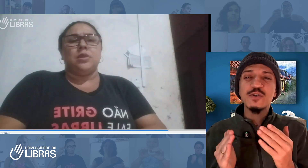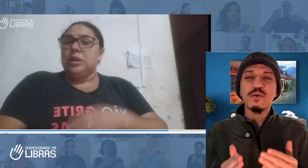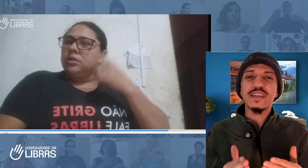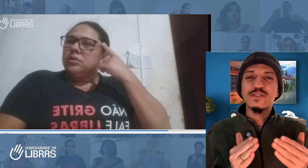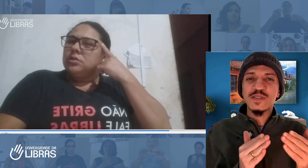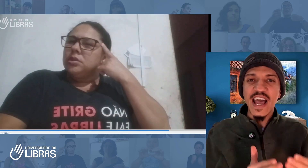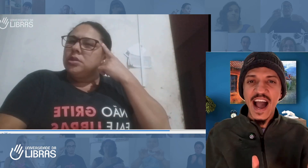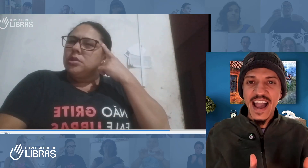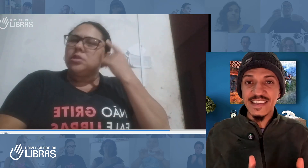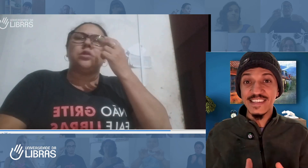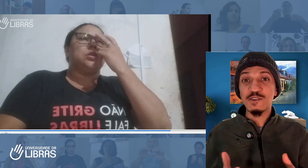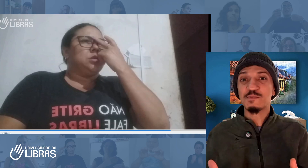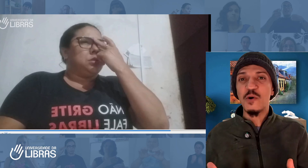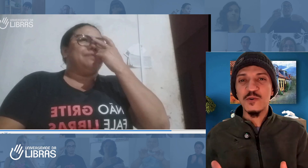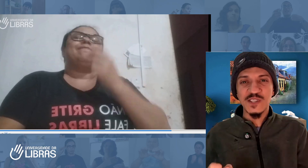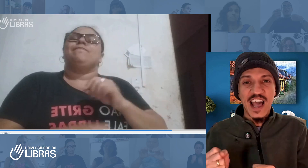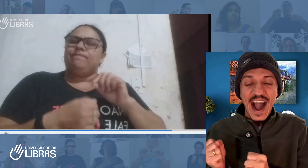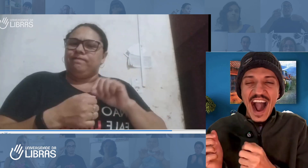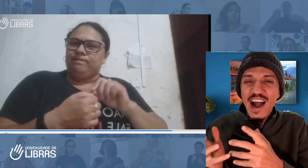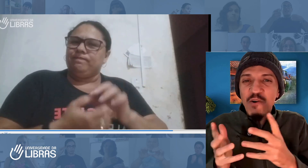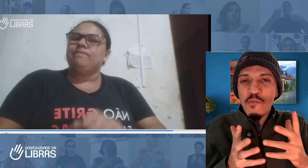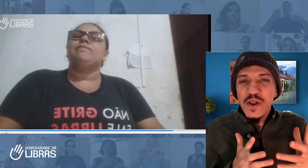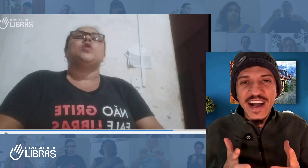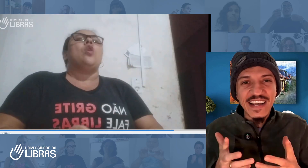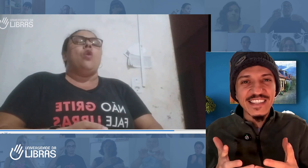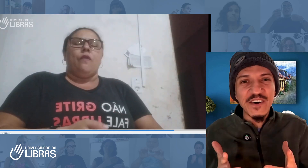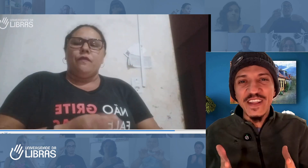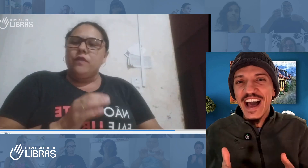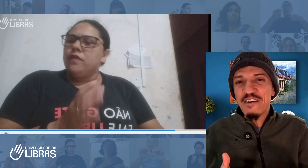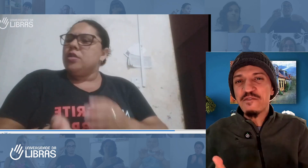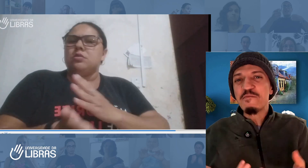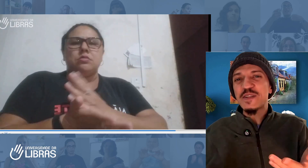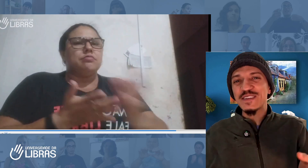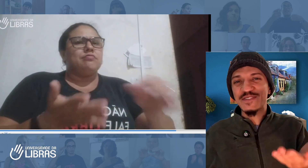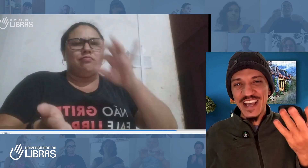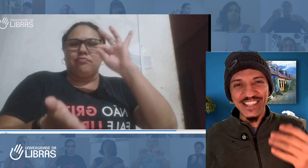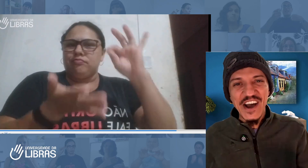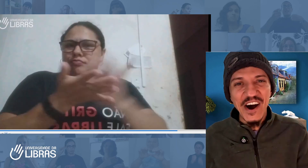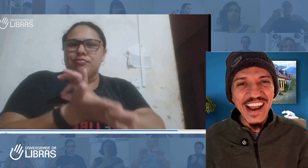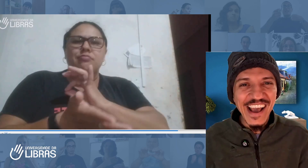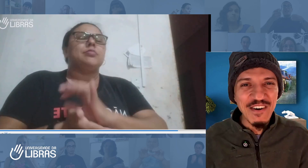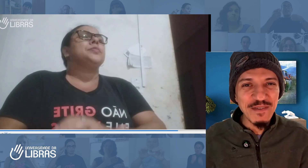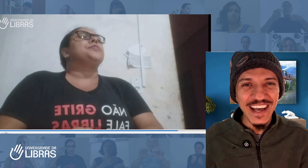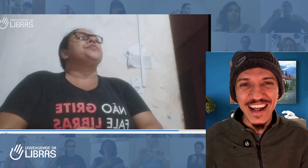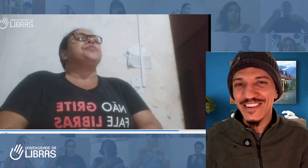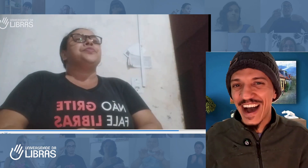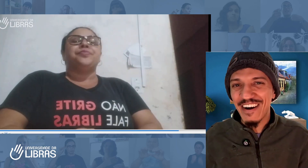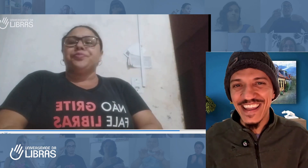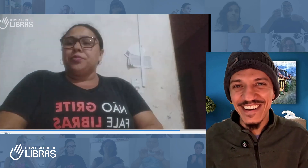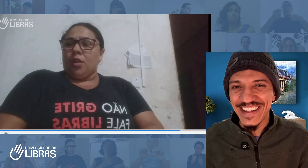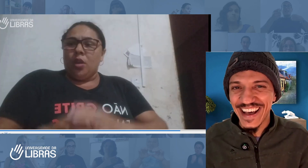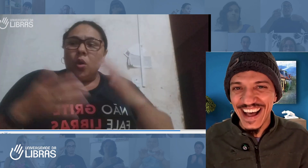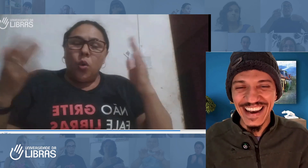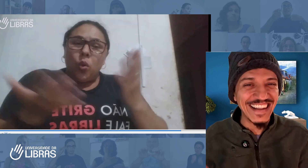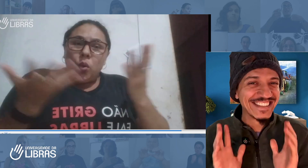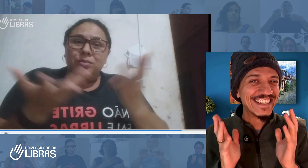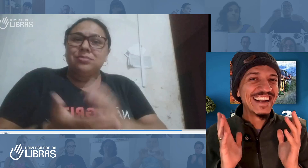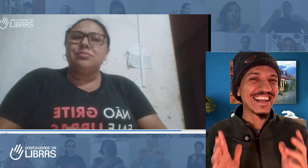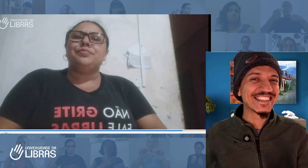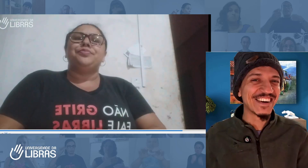contextos reais. E aos poucos, a comunicação dela ficou muito mais fluente. Olha aí como está natural a língua dela, a sinalização dela em